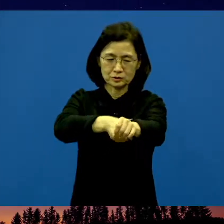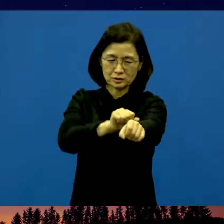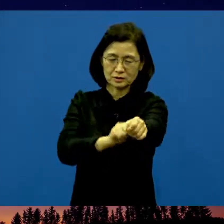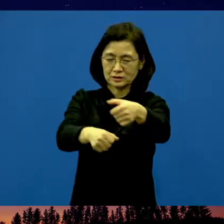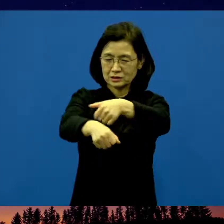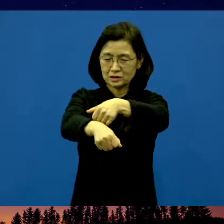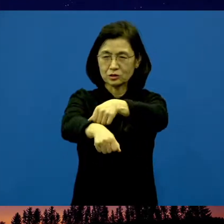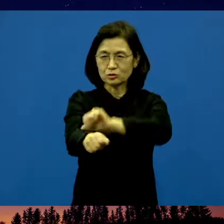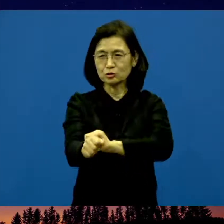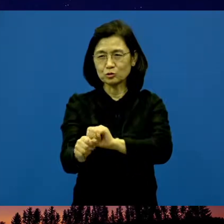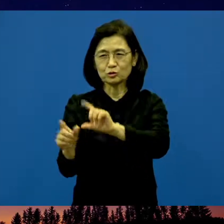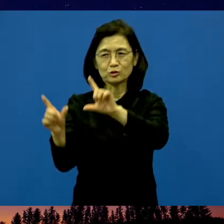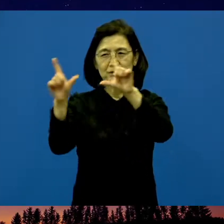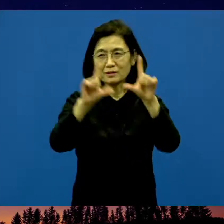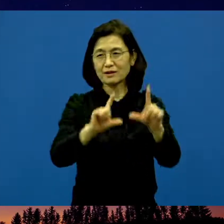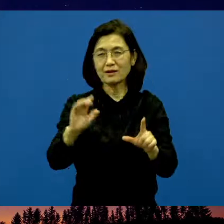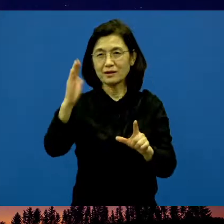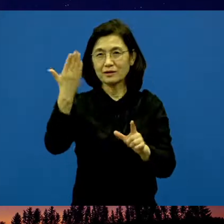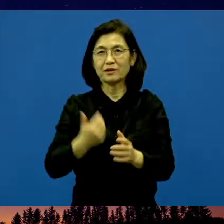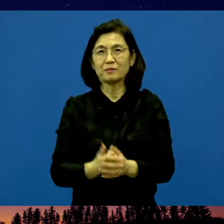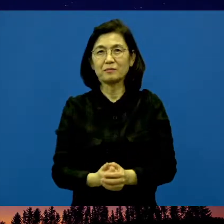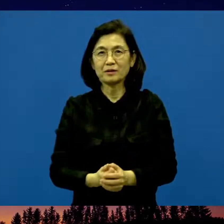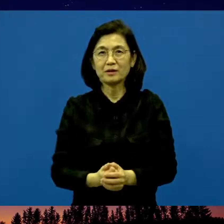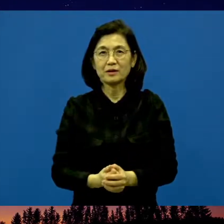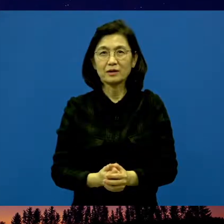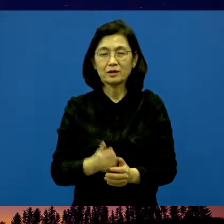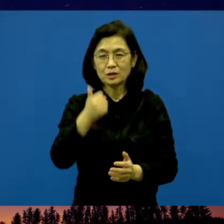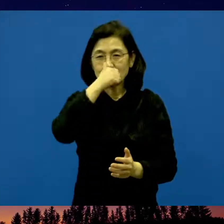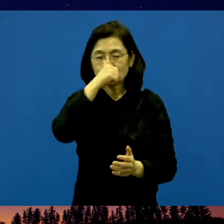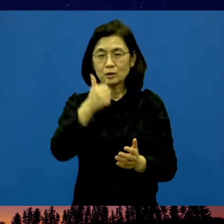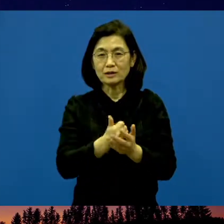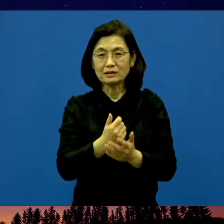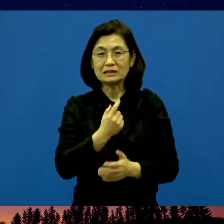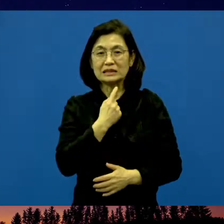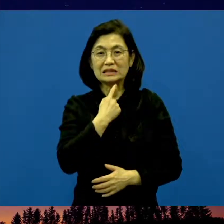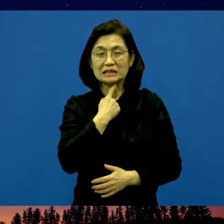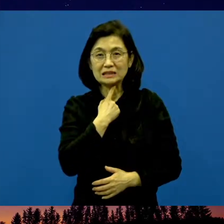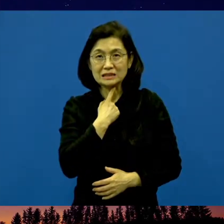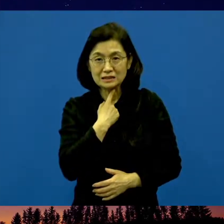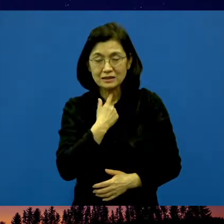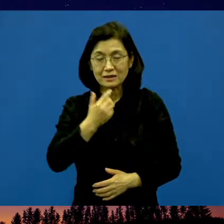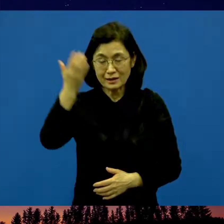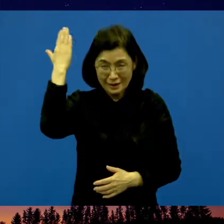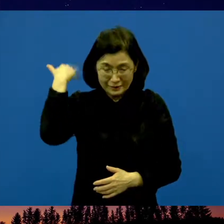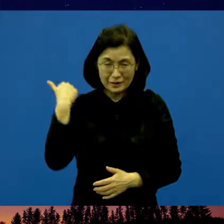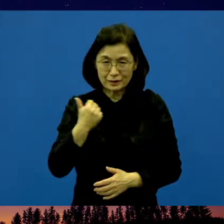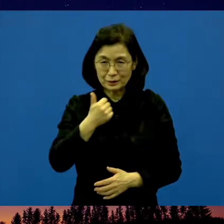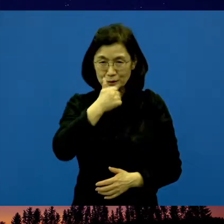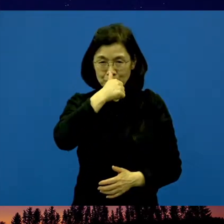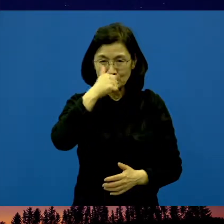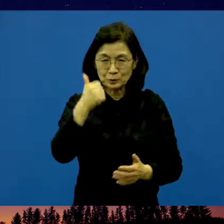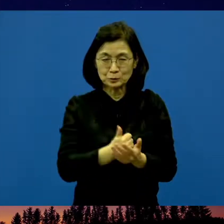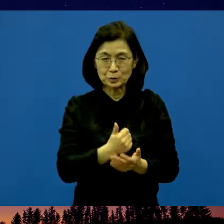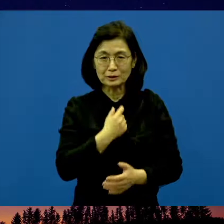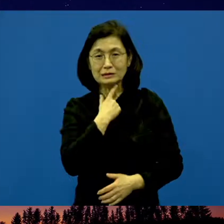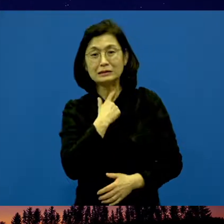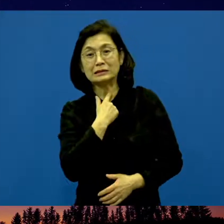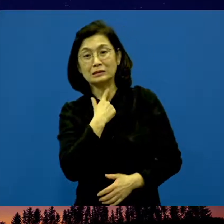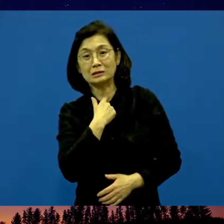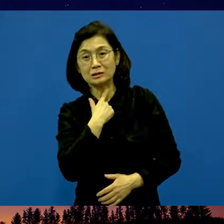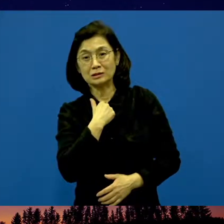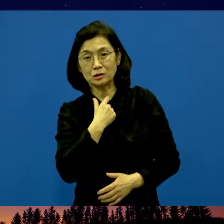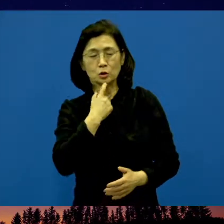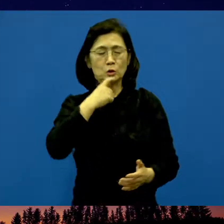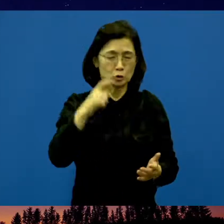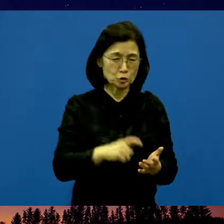우리가 의지가 있었죠. 무슨 의지죠? 죄를 짓는 일에 대한 의지가 불타올랐어. 오늘도 세상은 그렇잖아요. 죄